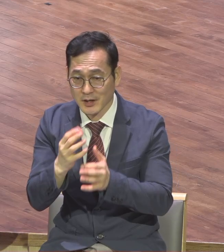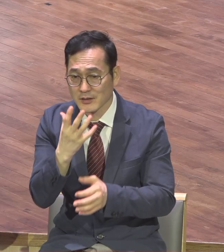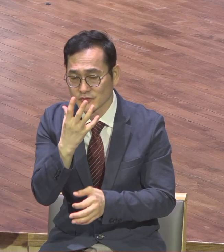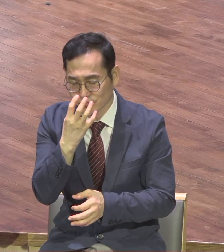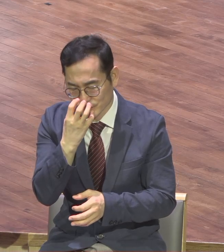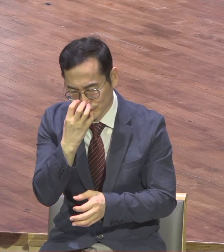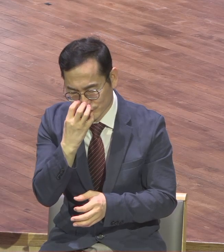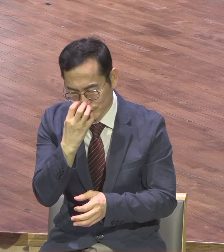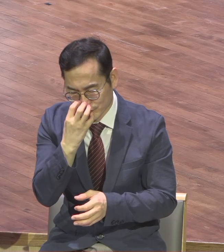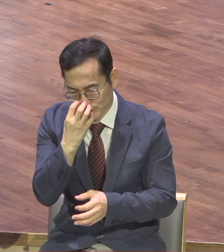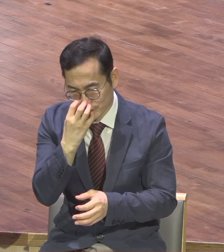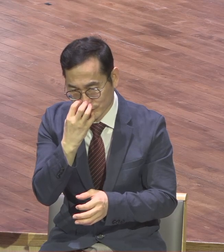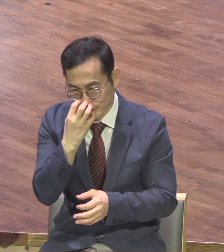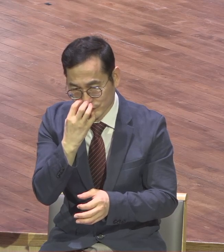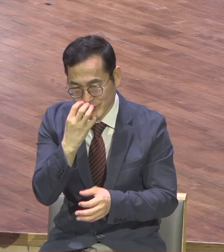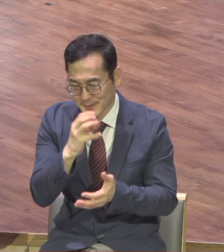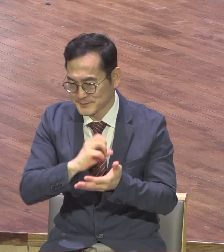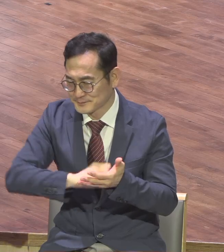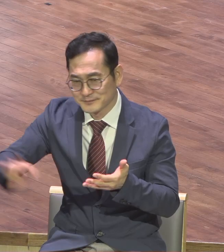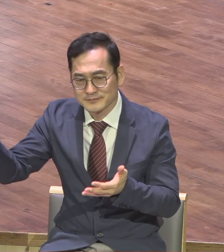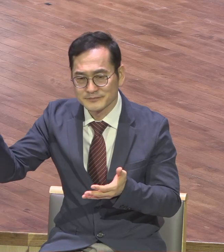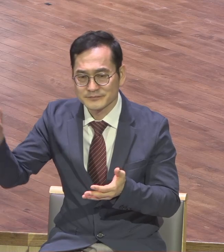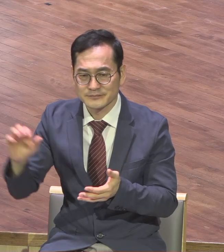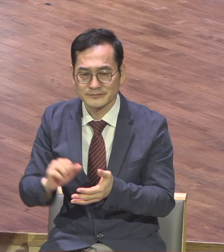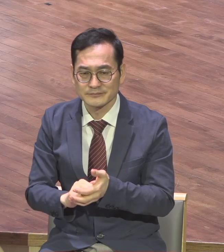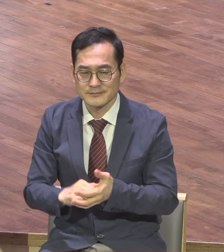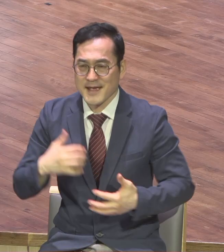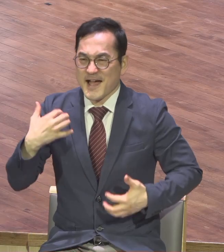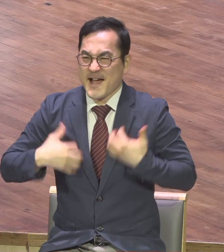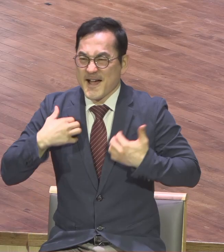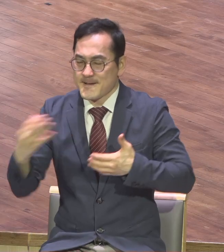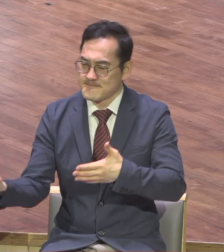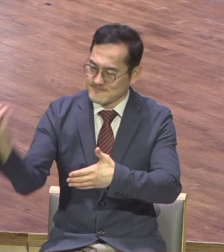우울함을 끄집어내고 환호성을 집어넣어라.